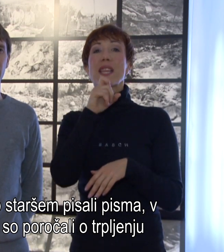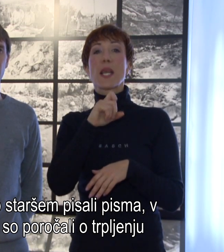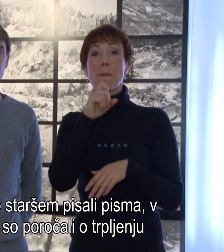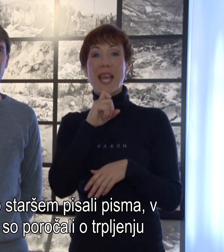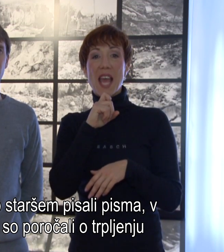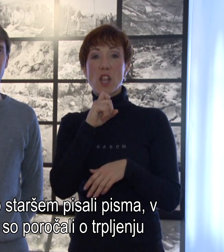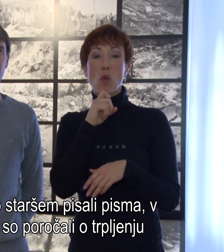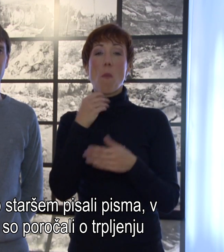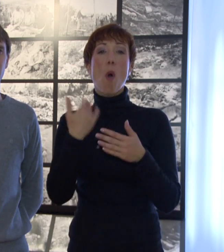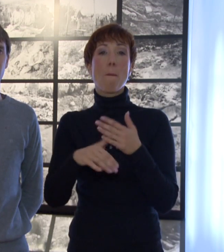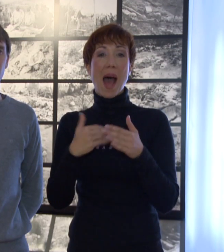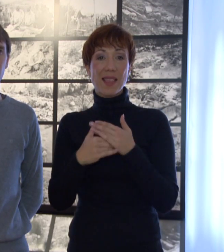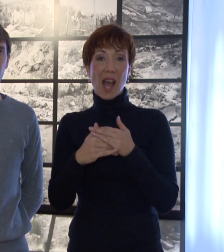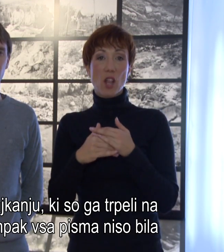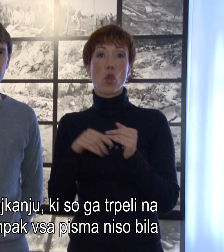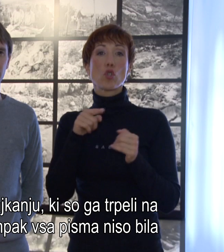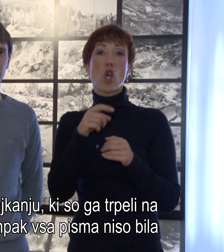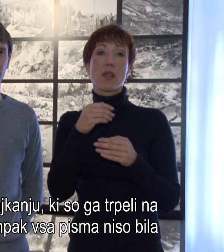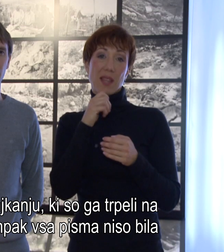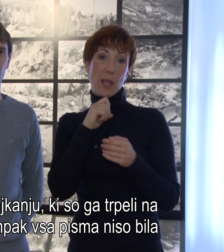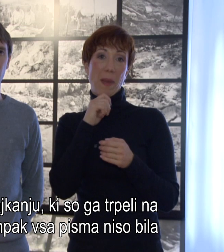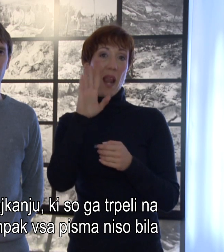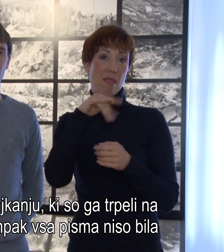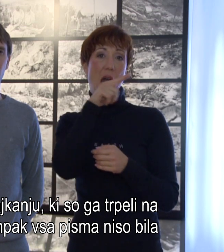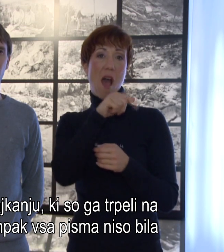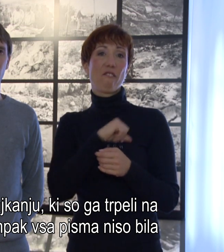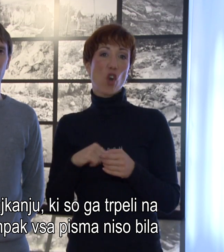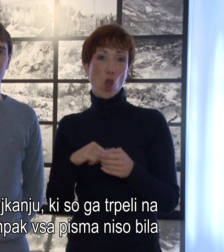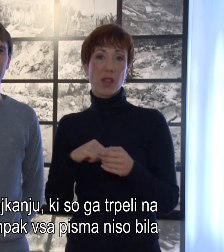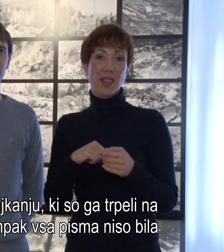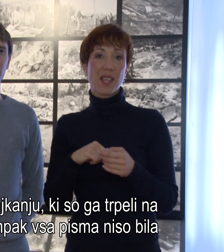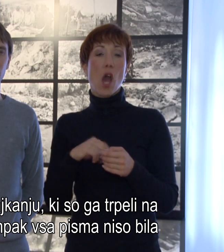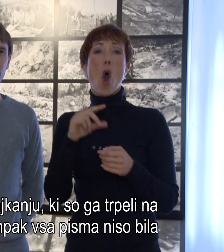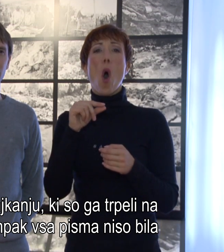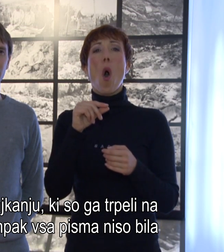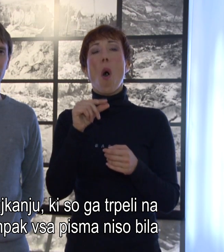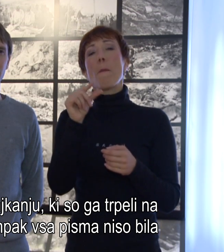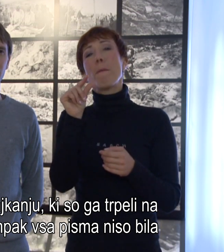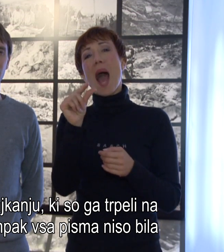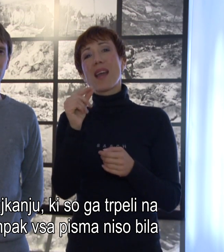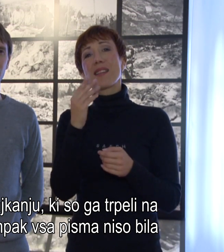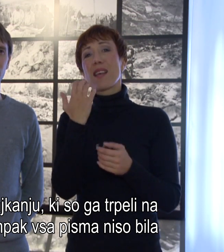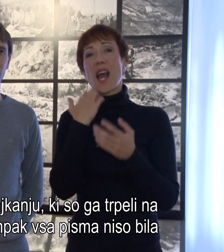pomanjkanju, ki so ga trpeli na fronti, o majhnih radostih, ki so se jim zgodile